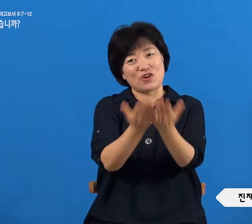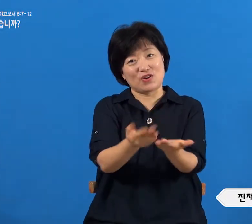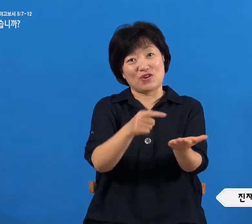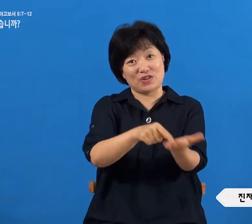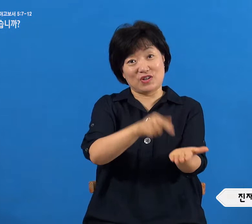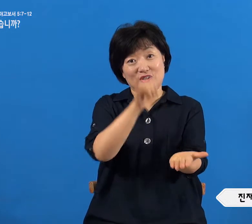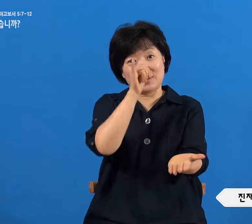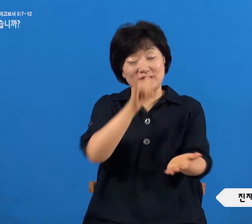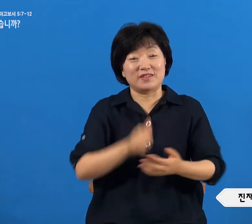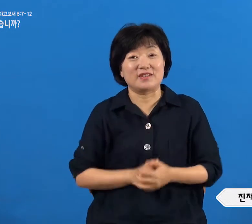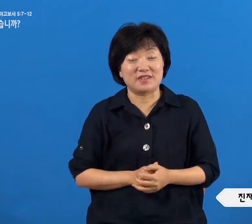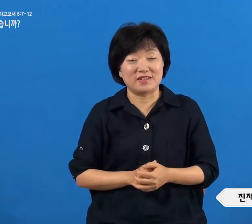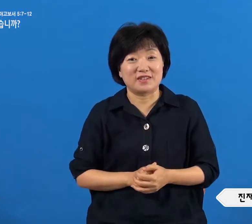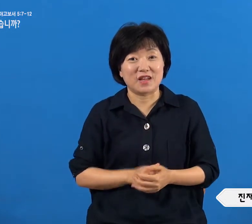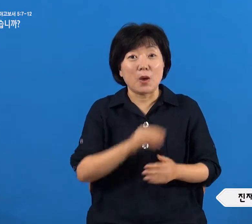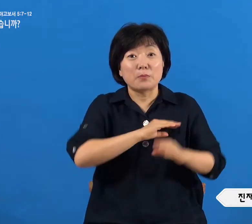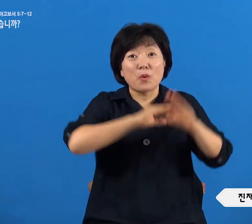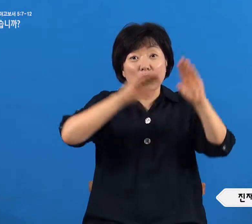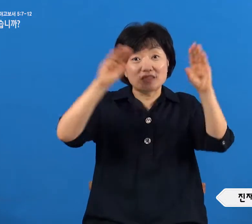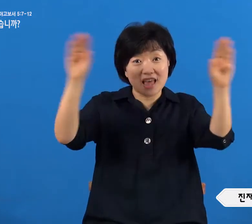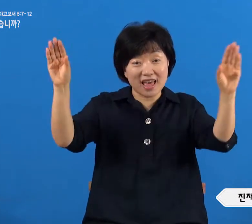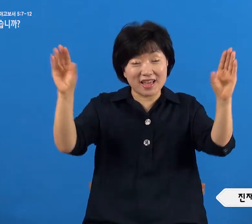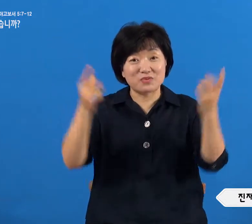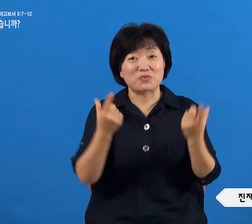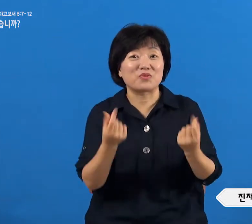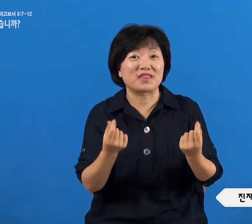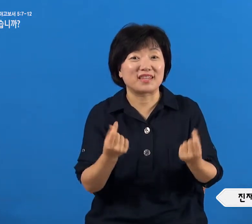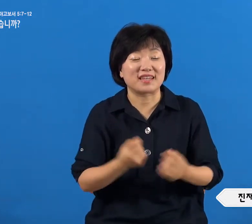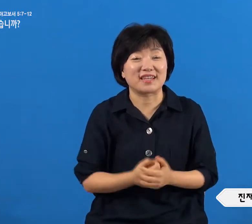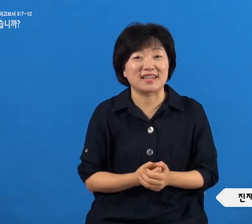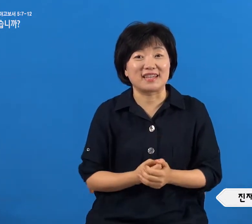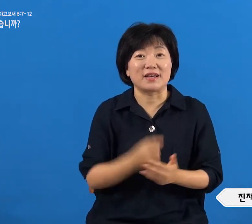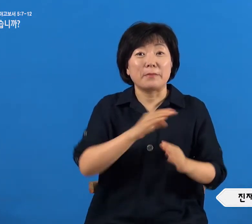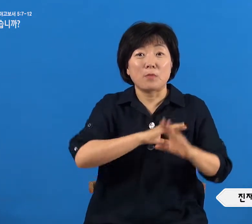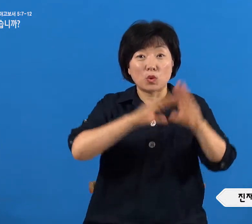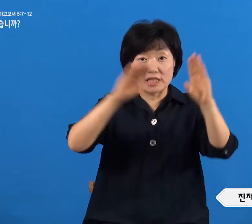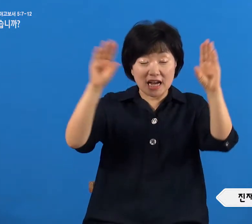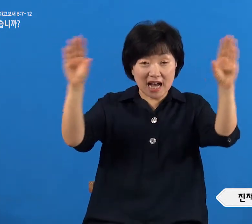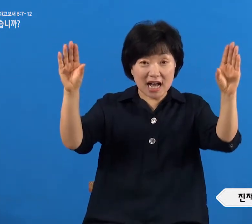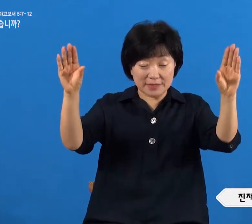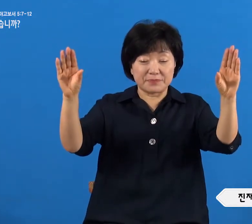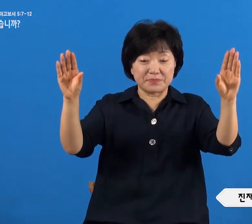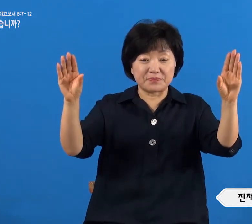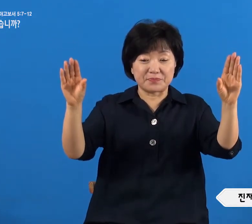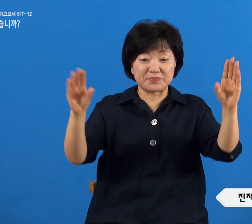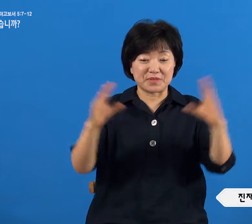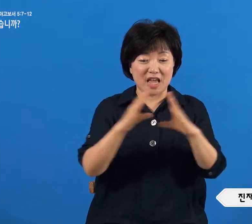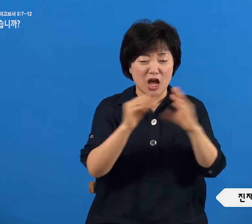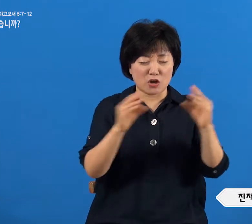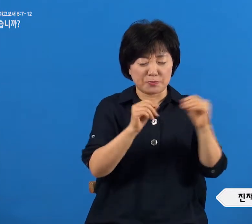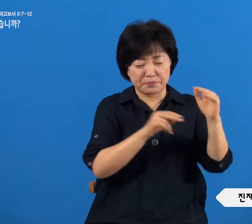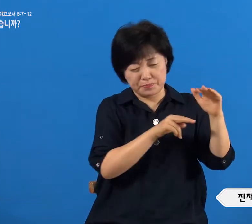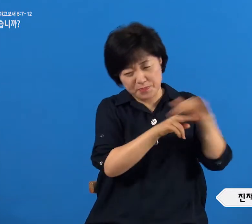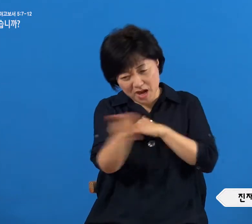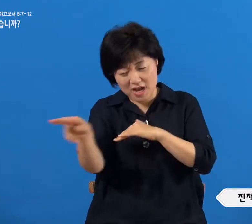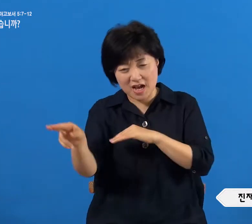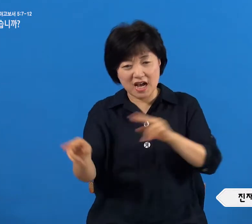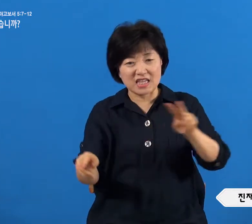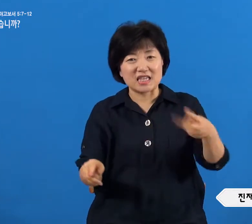설명합니다. 모세의 이야기를 한번 생각해 보십시오. 모세가 출애굽해서 200만 명쯤